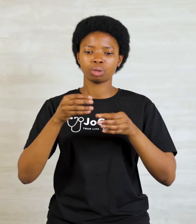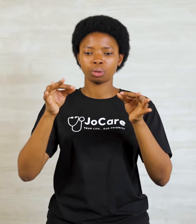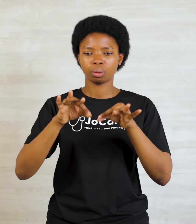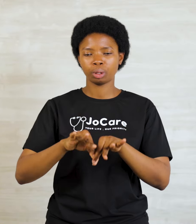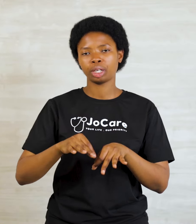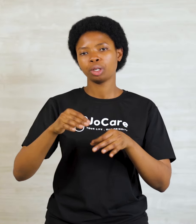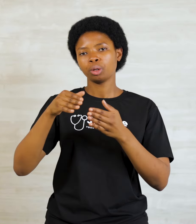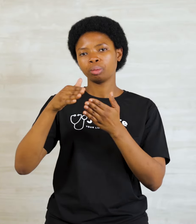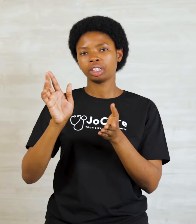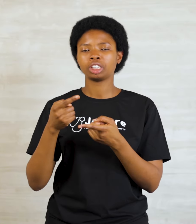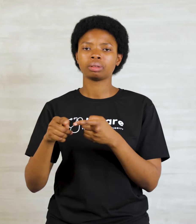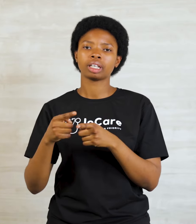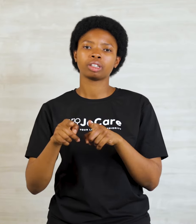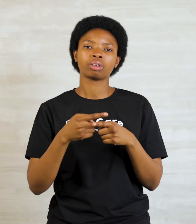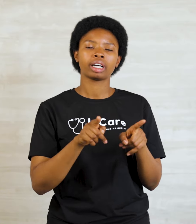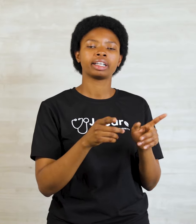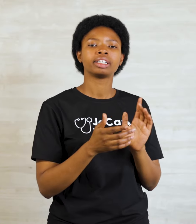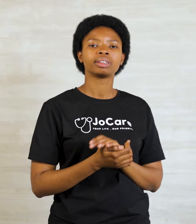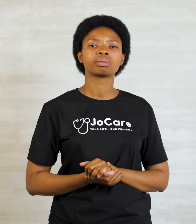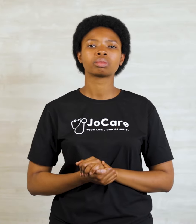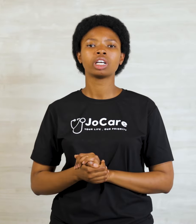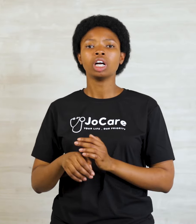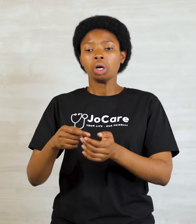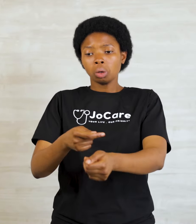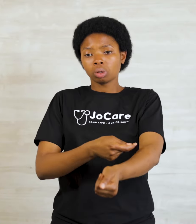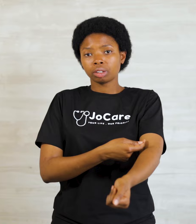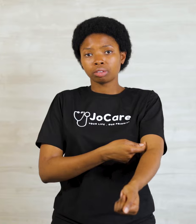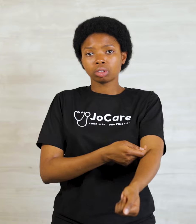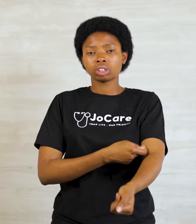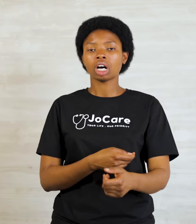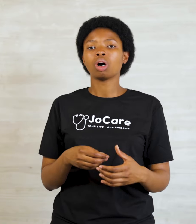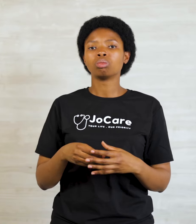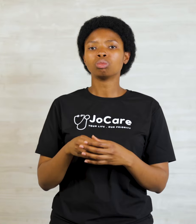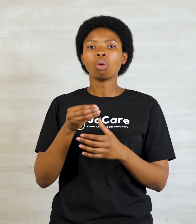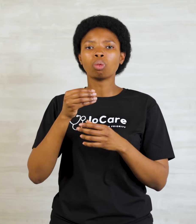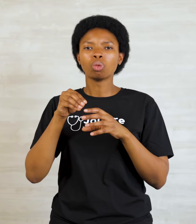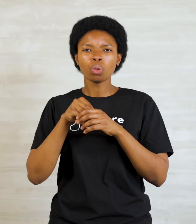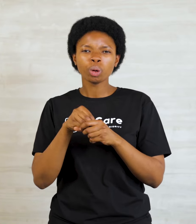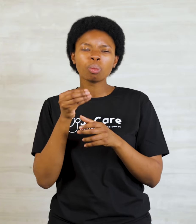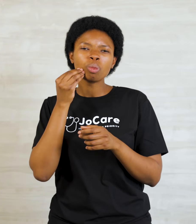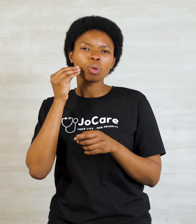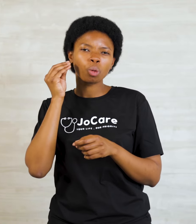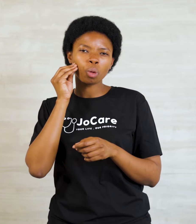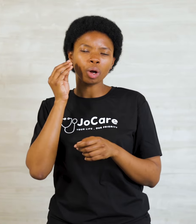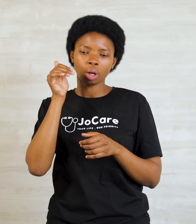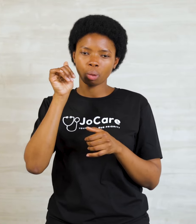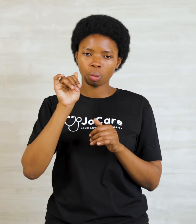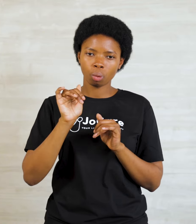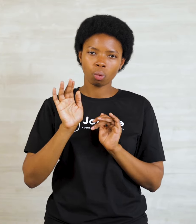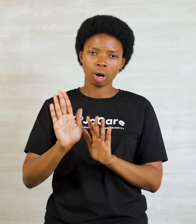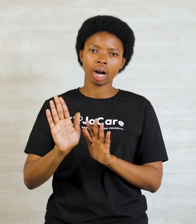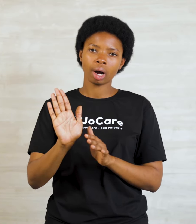byinshi hari ikintu bita telemedicine kwivuriza wibereye aho uri ku buryo cy'uburyo ushaka